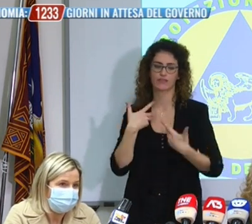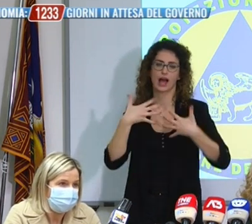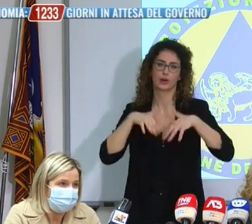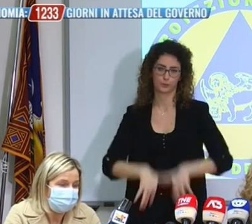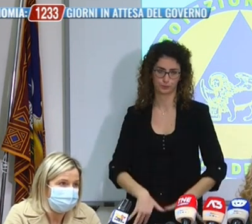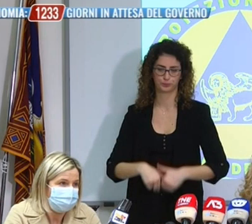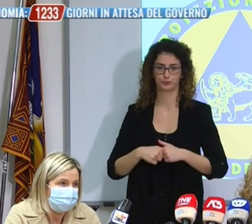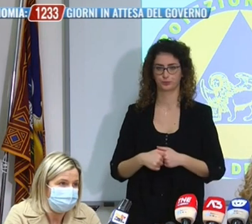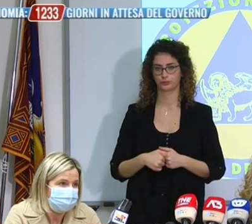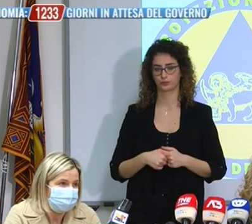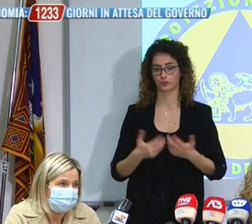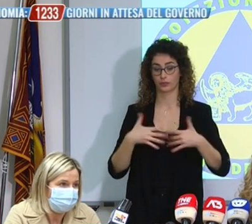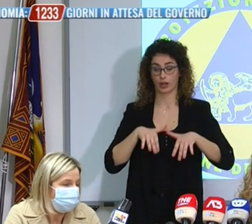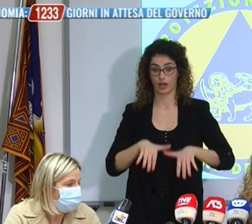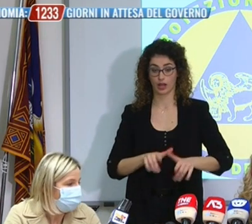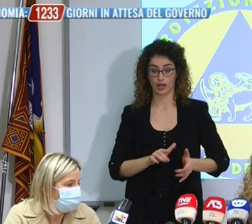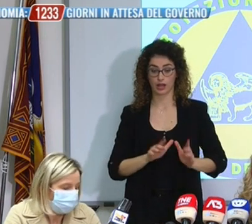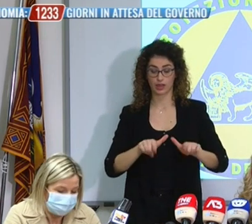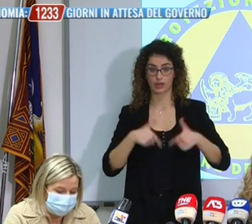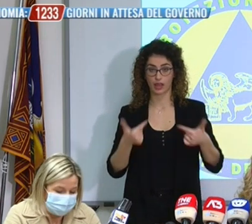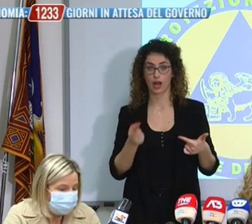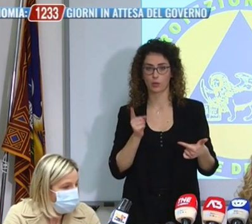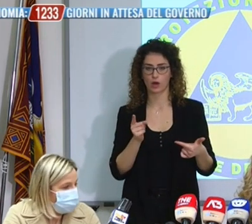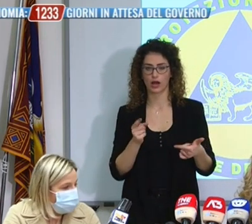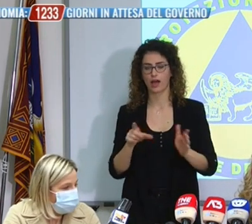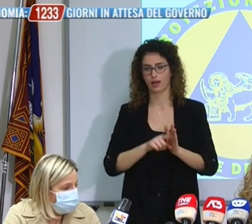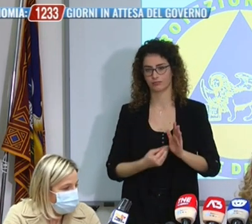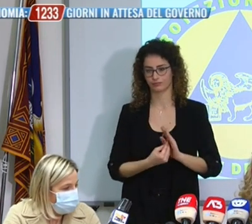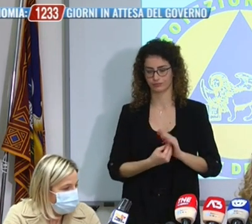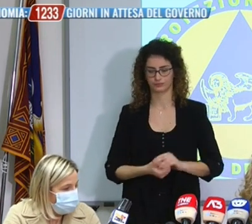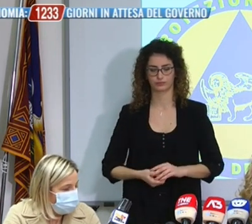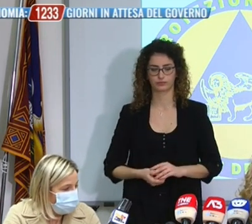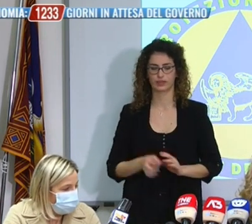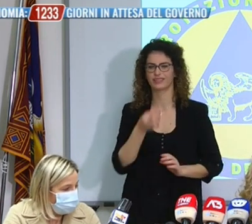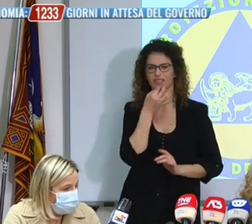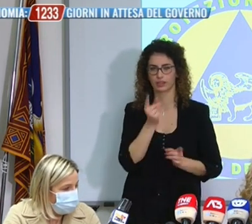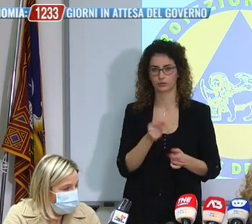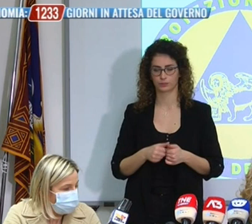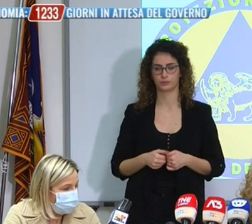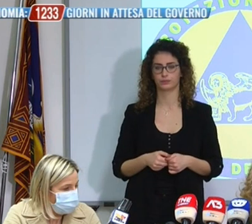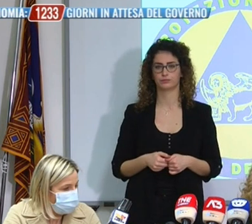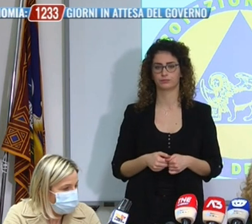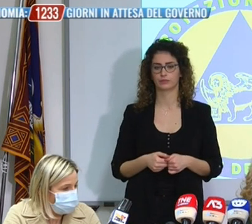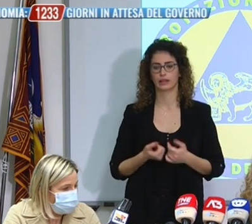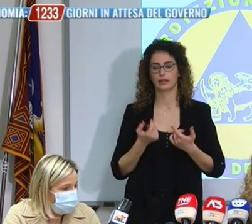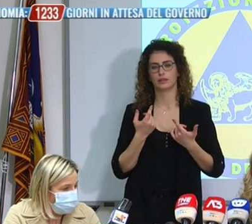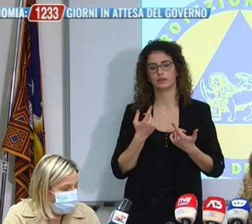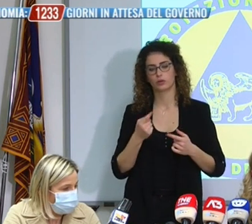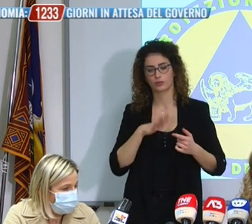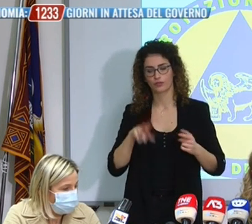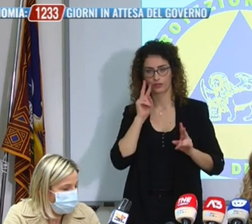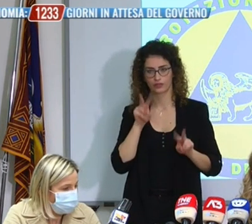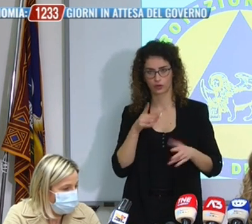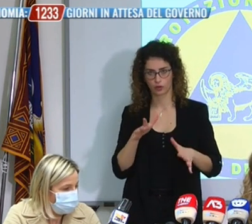automatismo che porta naturalmente a questo tipo di provvedimento. Qual è il significato? Il significato è che si è visto adesso